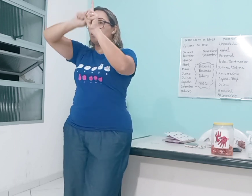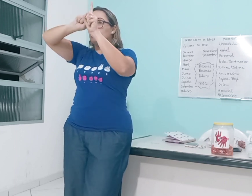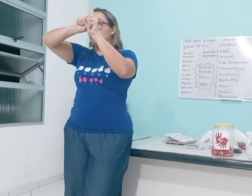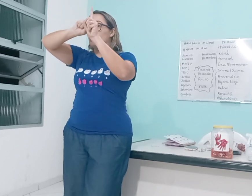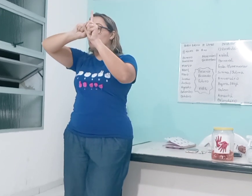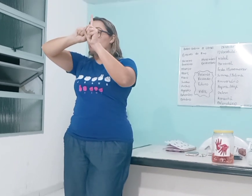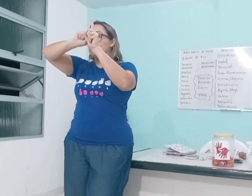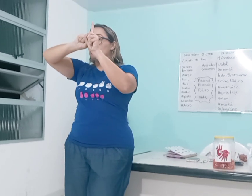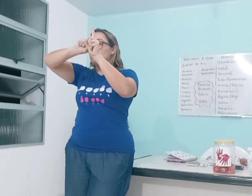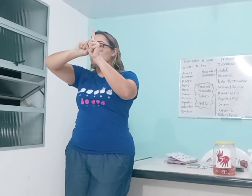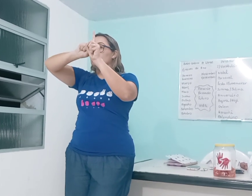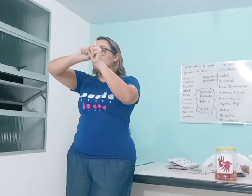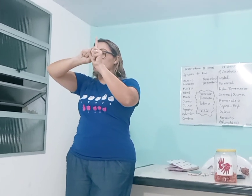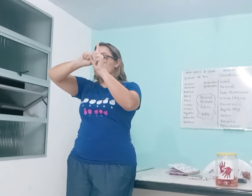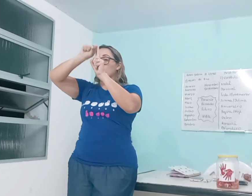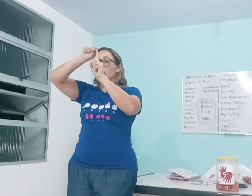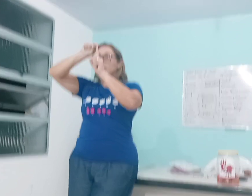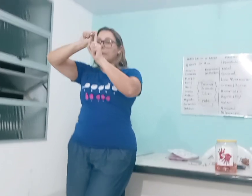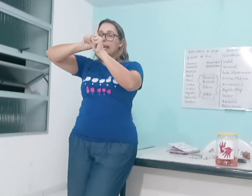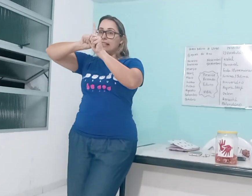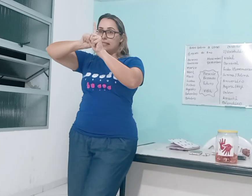aqui, ó. Isso. Mês.